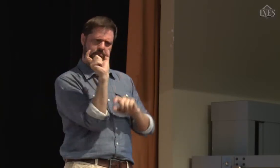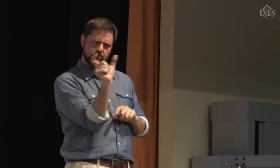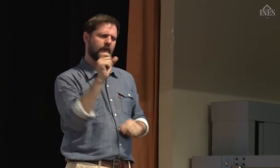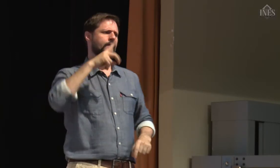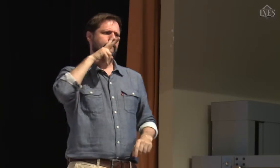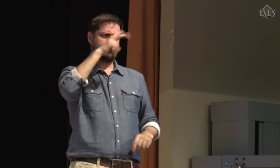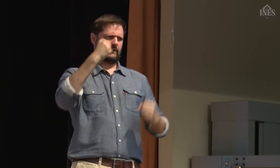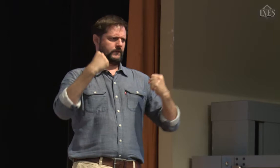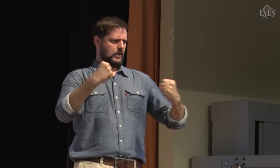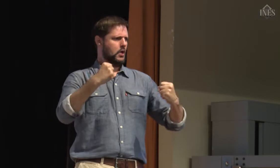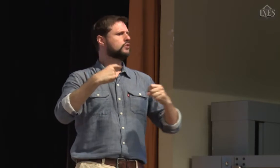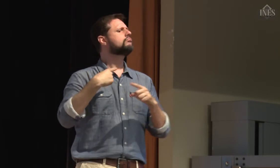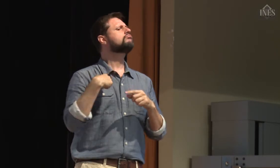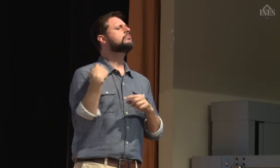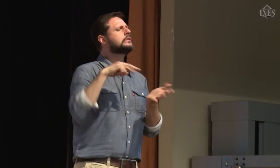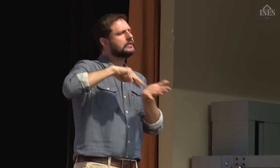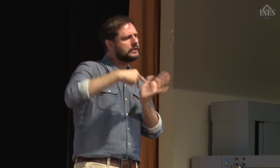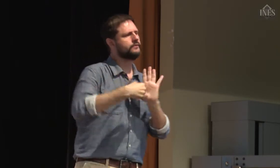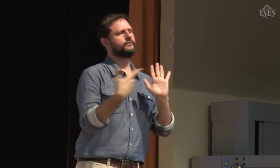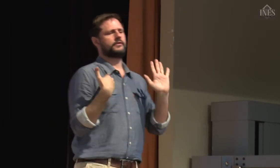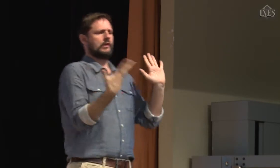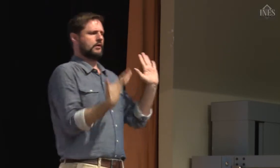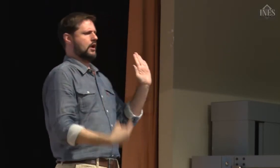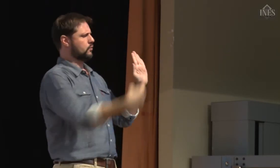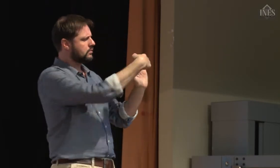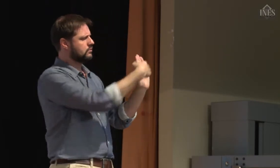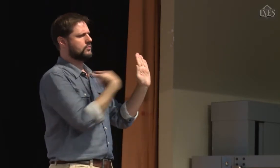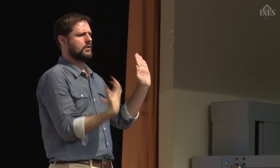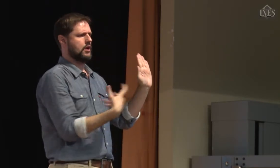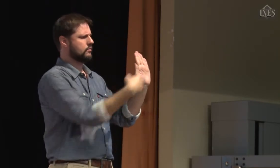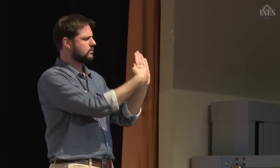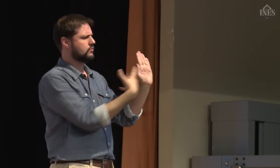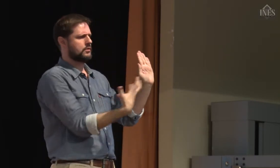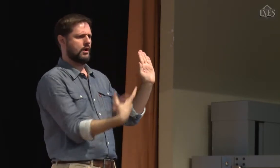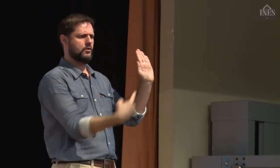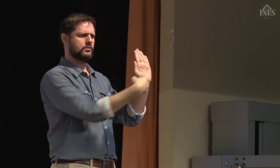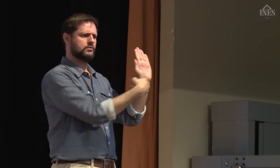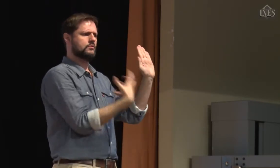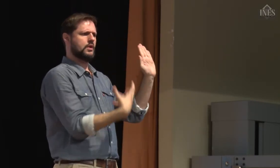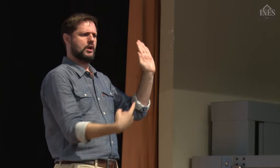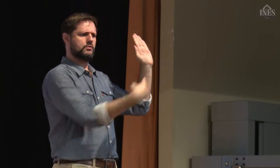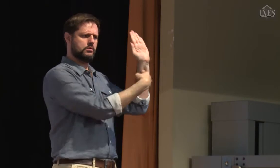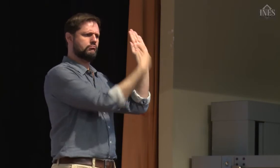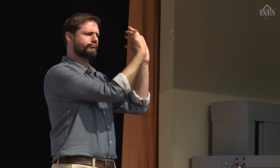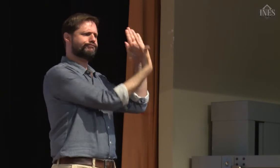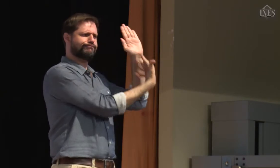pensar o que nós queremos, nós como surdos, isso é algo forte. Tem um significado por trás disso, sabe? É o meu objetivo, a